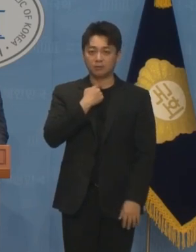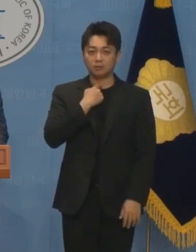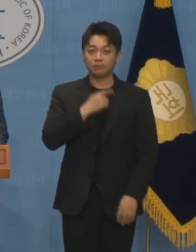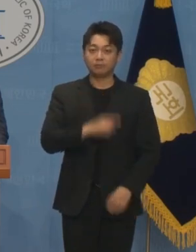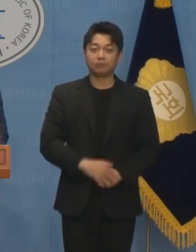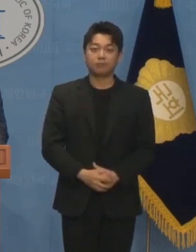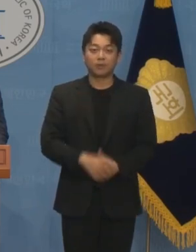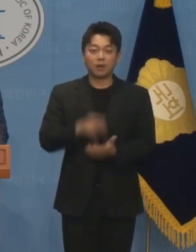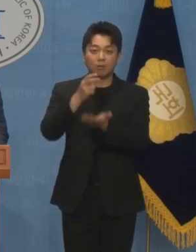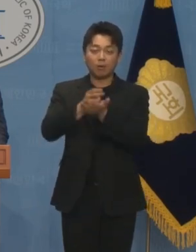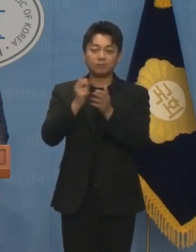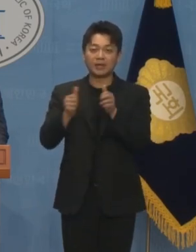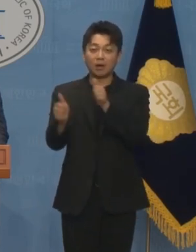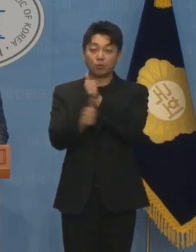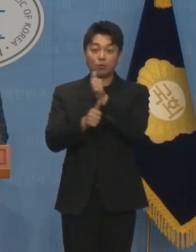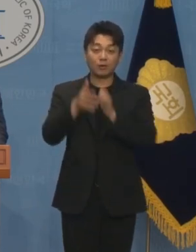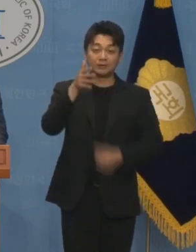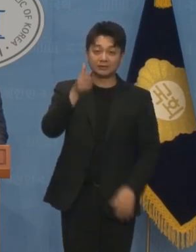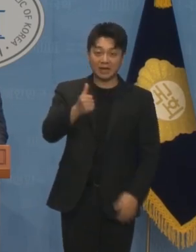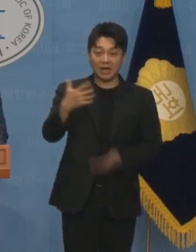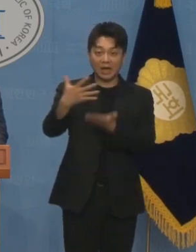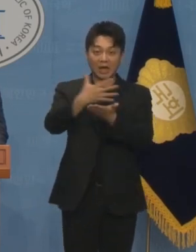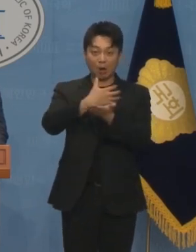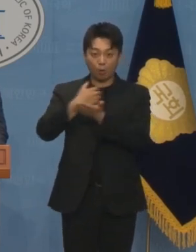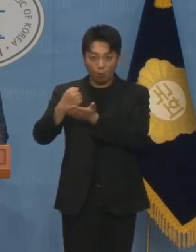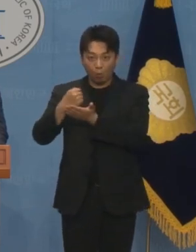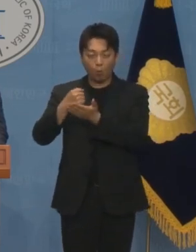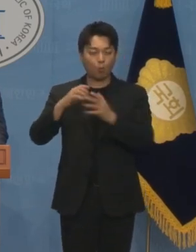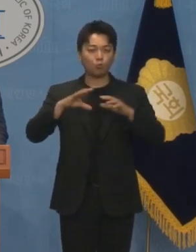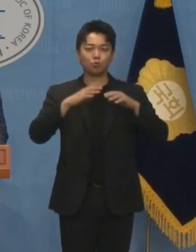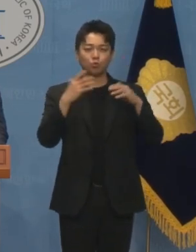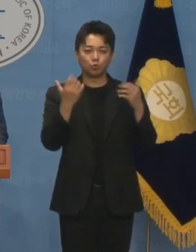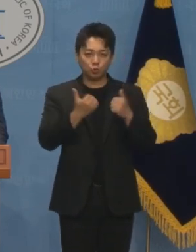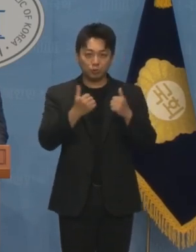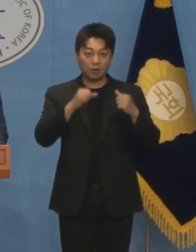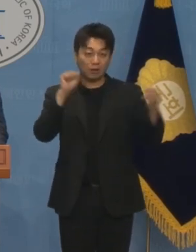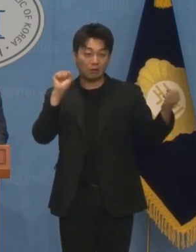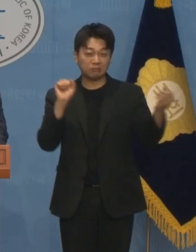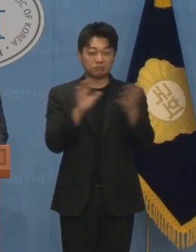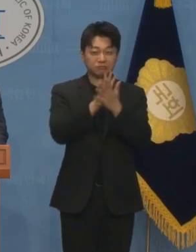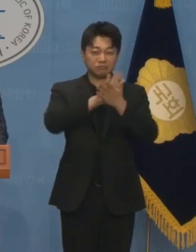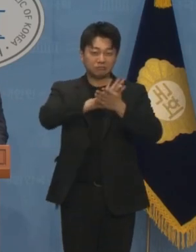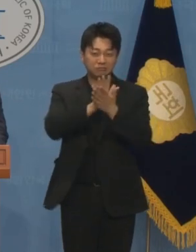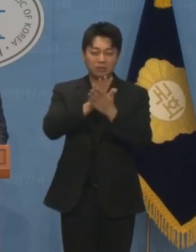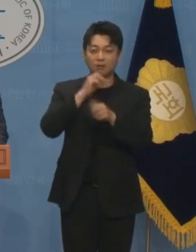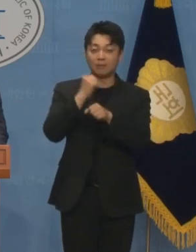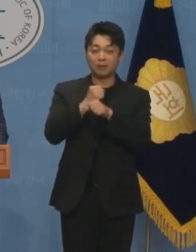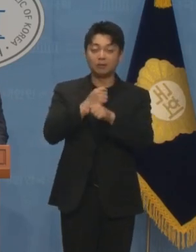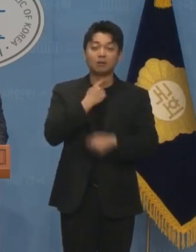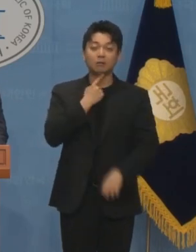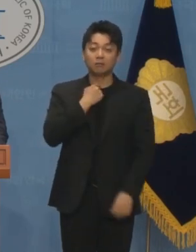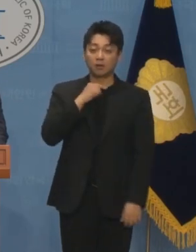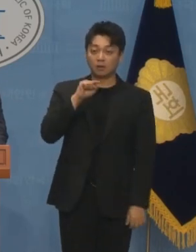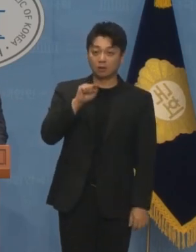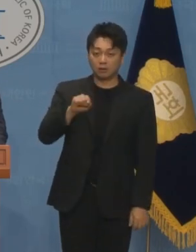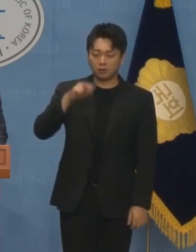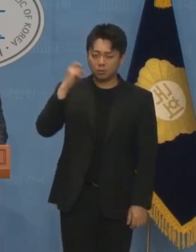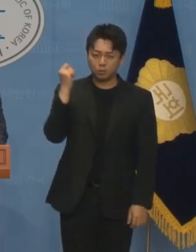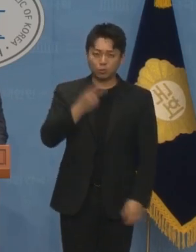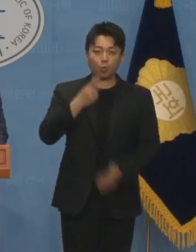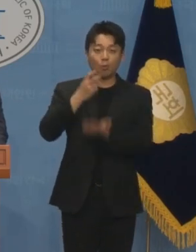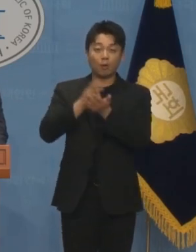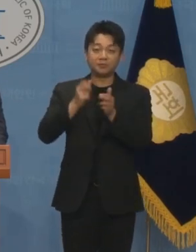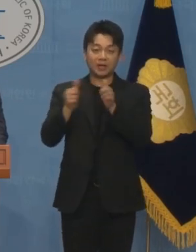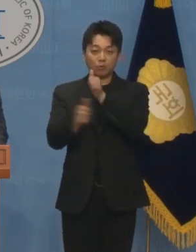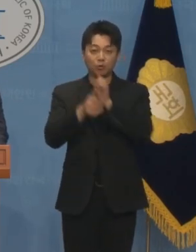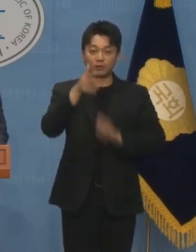법사위원장 자리를 차지하고 노골적으로 국회 운영을 파행시켜온 국민의힘이 또다시 법사위와